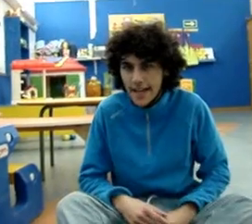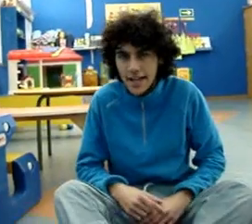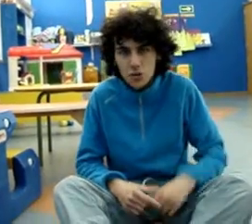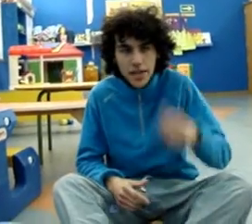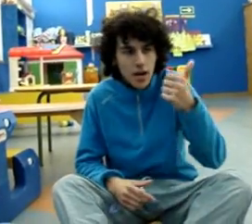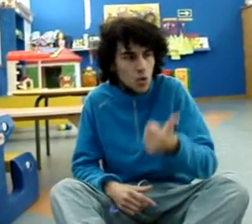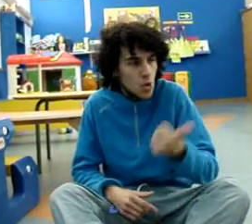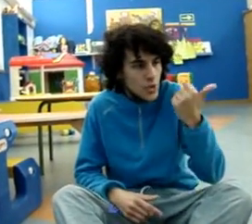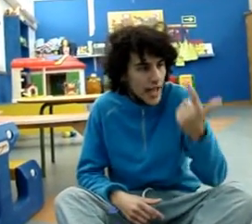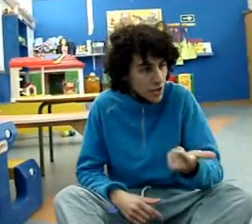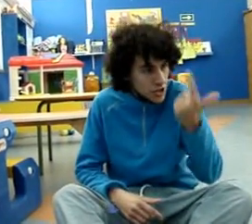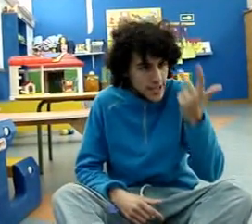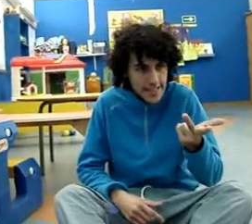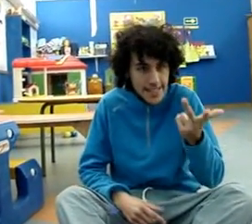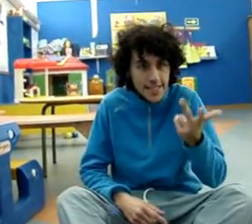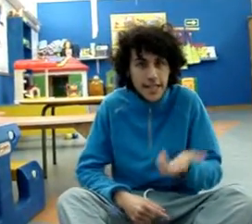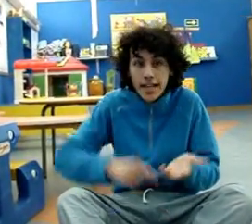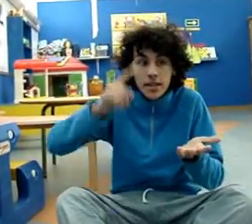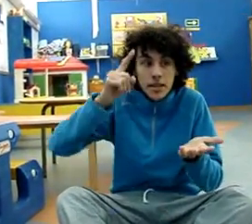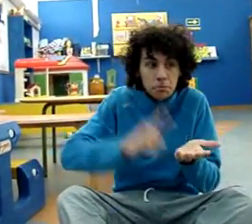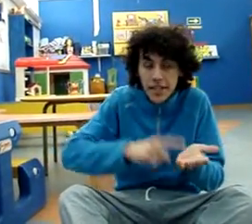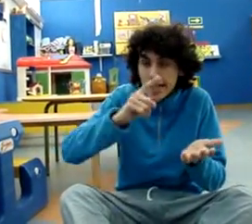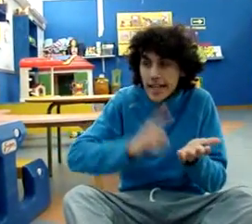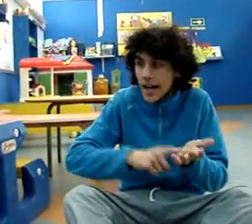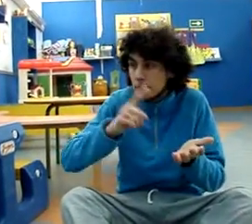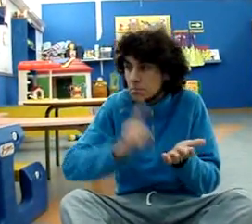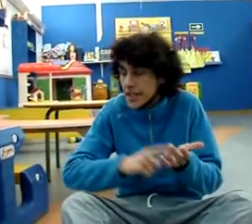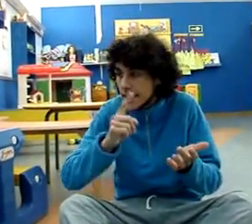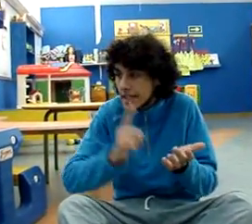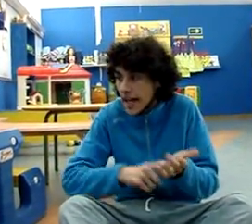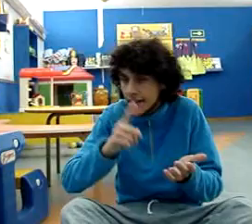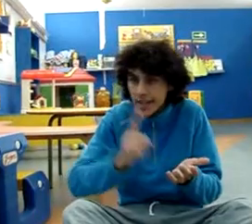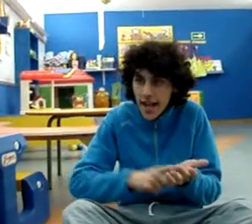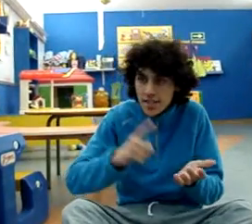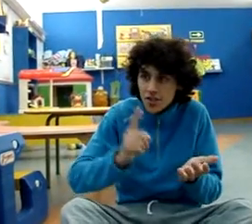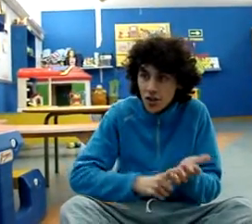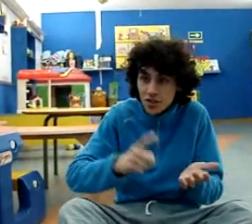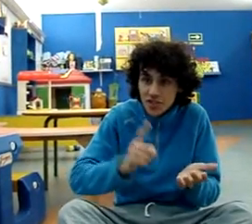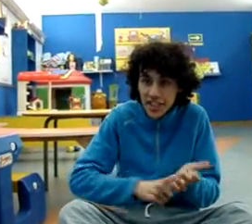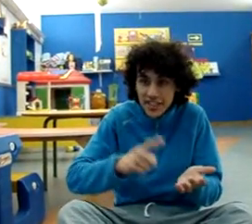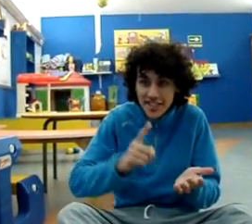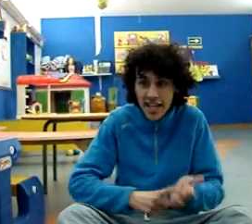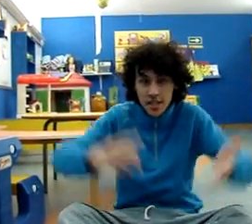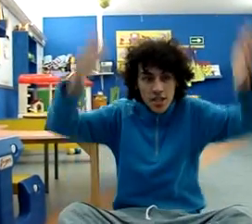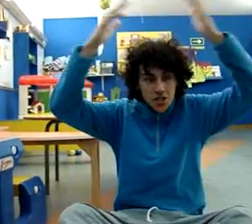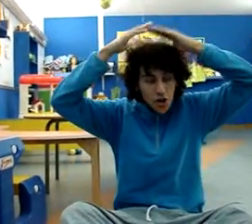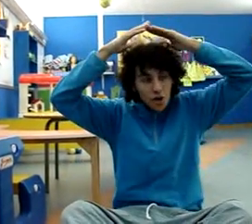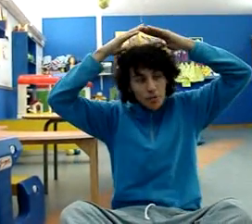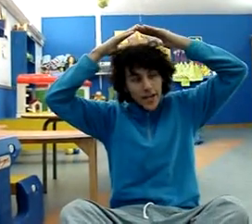Venga, la de la lluvia. Una, dos y tres. Dice: pican, pican las gotitas sobre